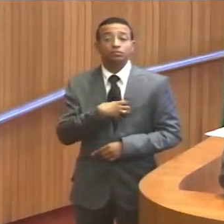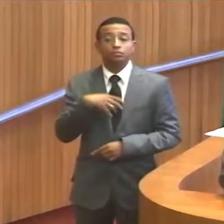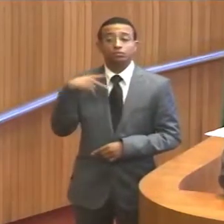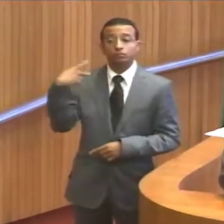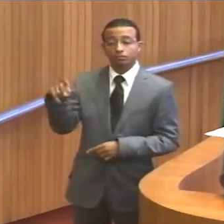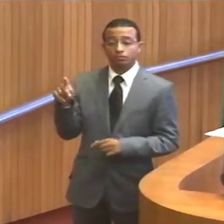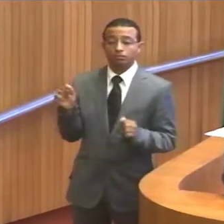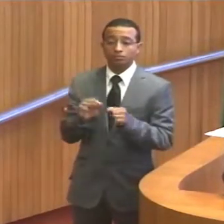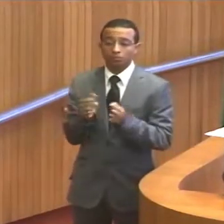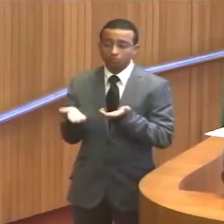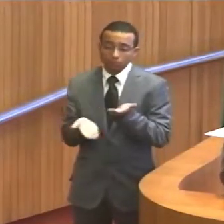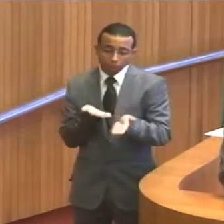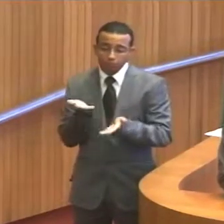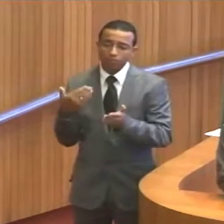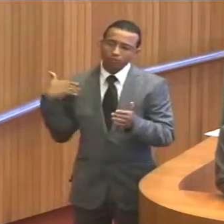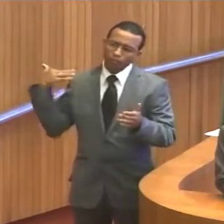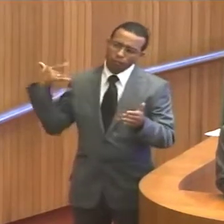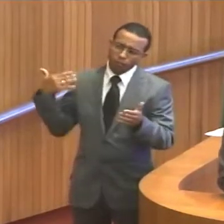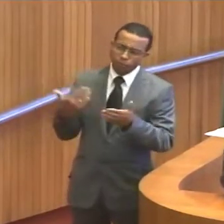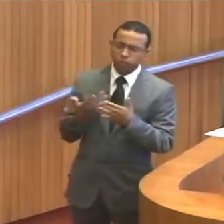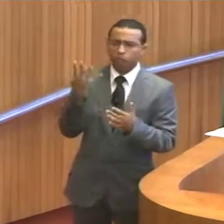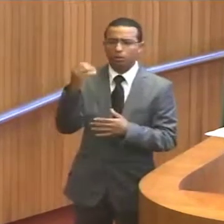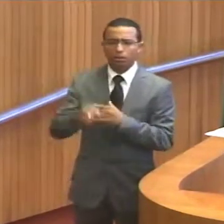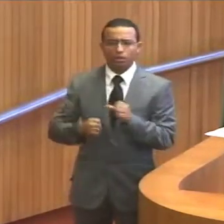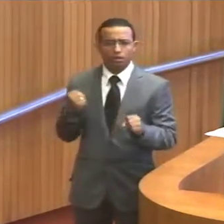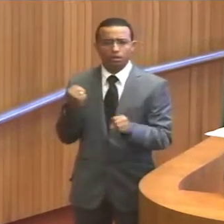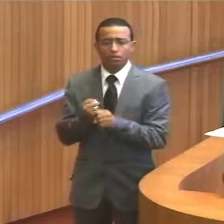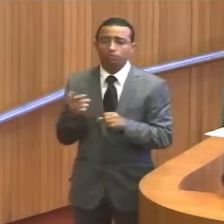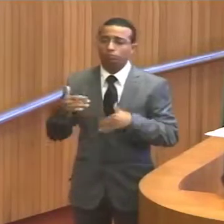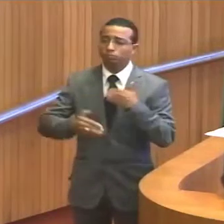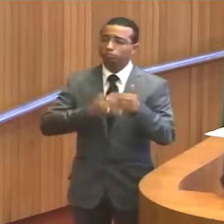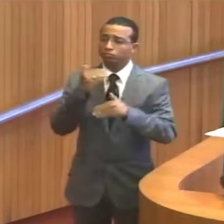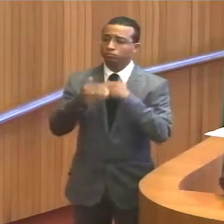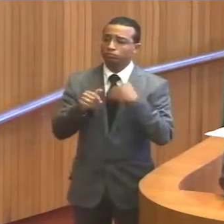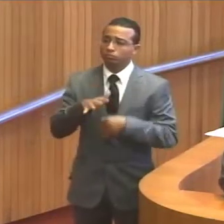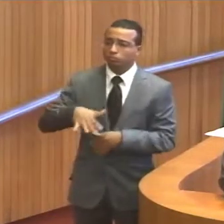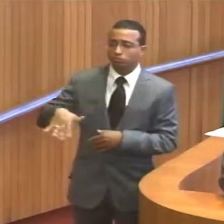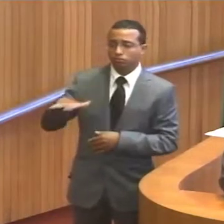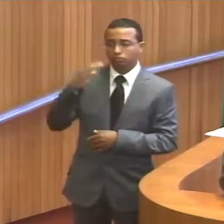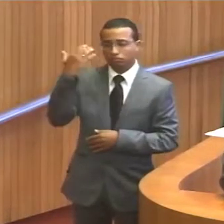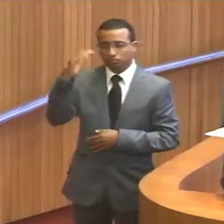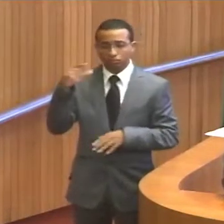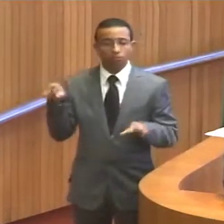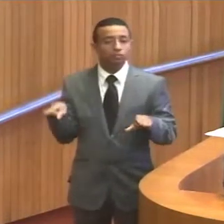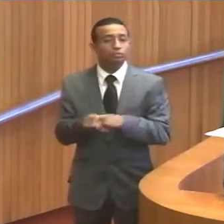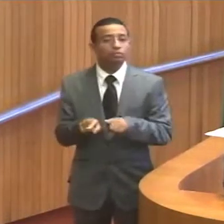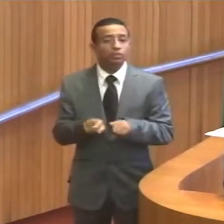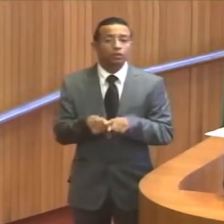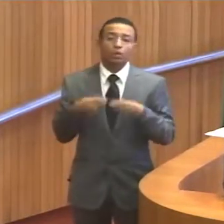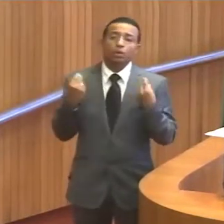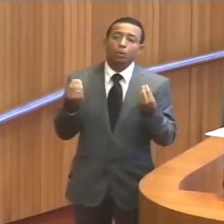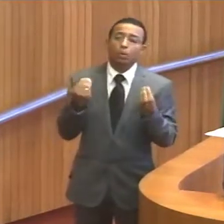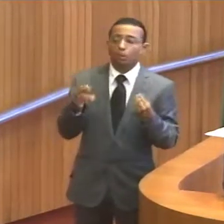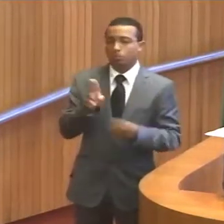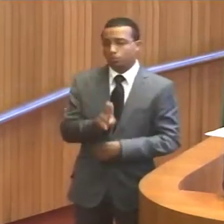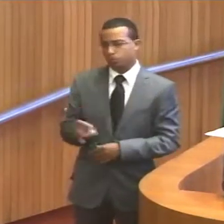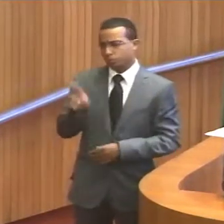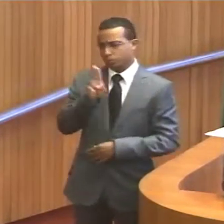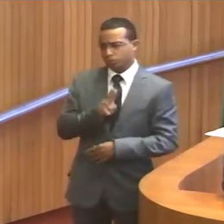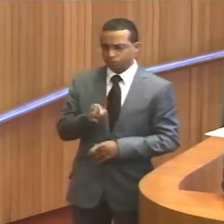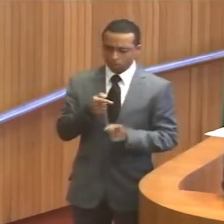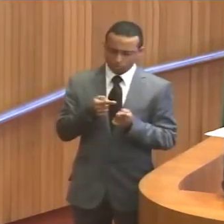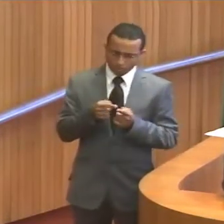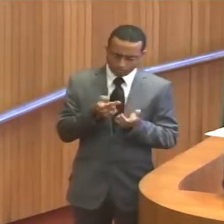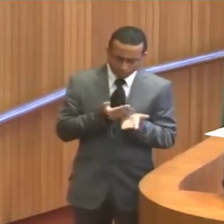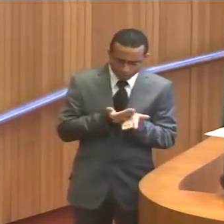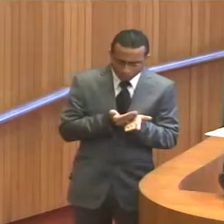tem sido tratado ao longo desses 40 anos o desenvolvimento da ciência e como ela foi utilizada, desde o